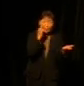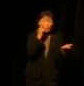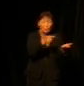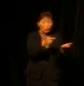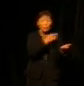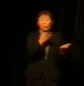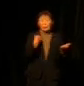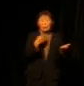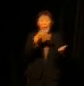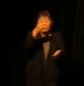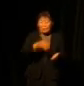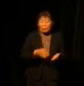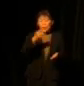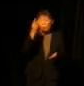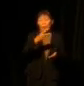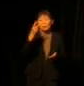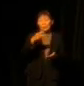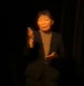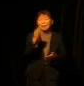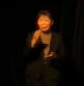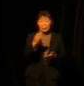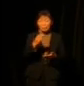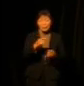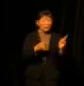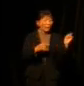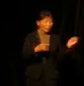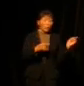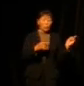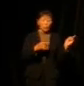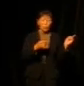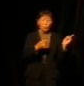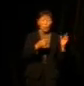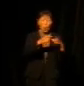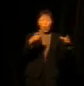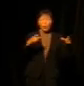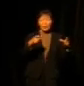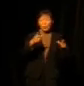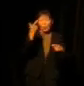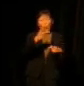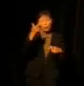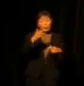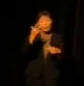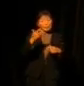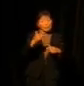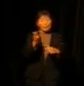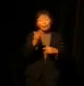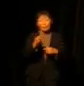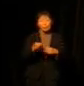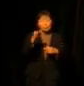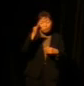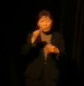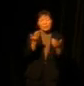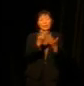ますってね、このくらいの7つくらいの機能があるのになると6000円とかね、7000円になりますけども、こういったの一つあ